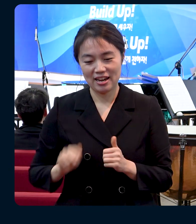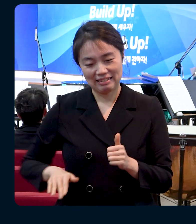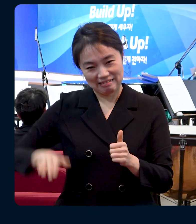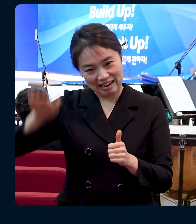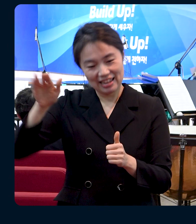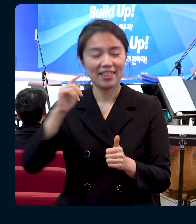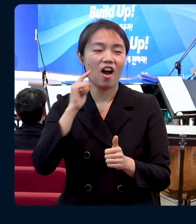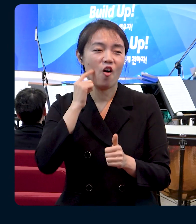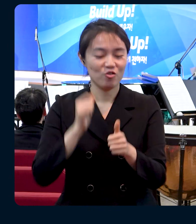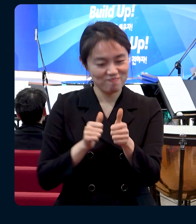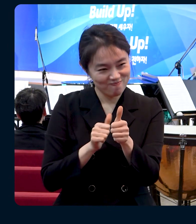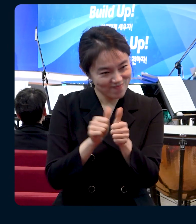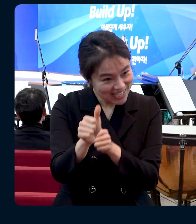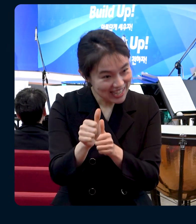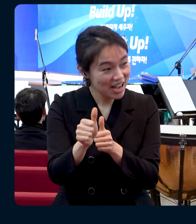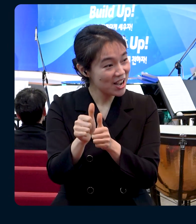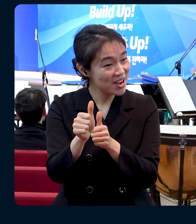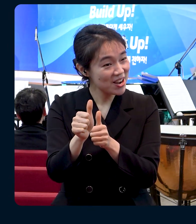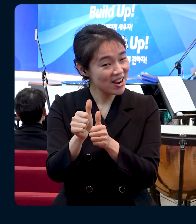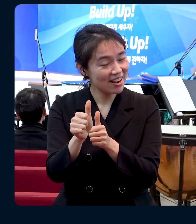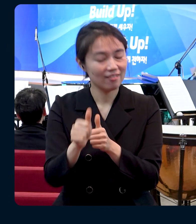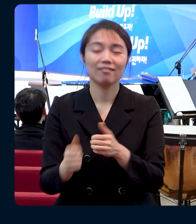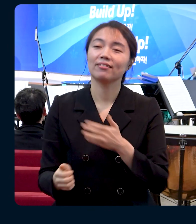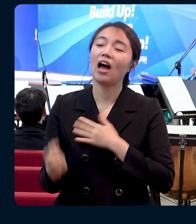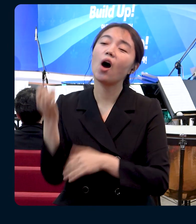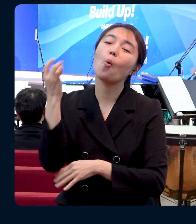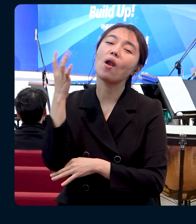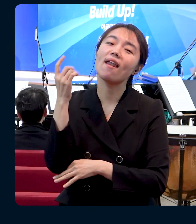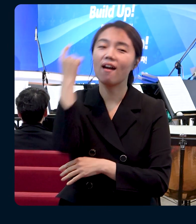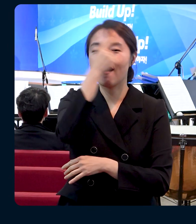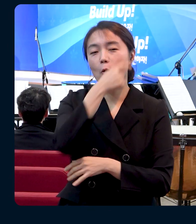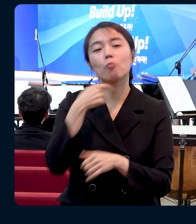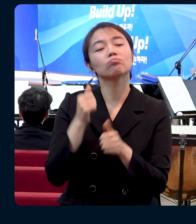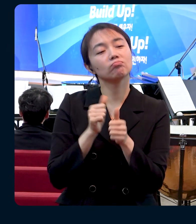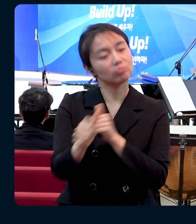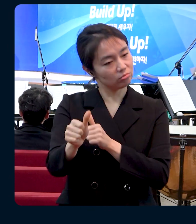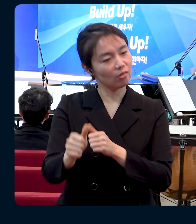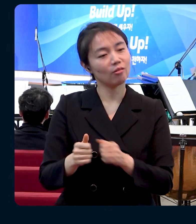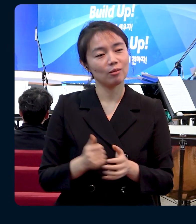그렇다? 아니죠. 저도 원래 인물이 좋았습니다.